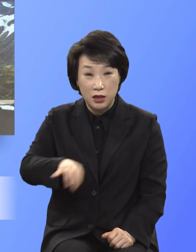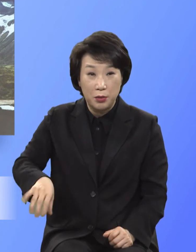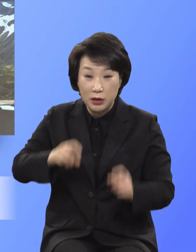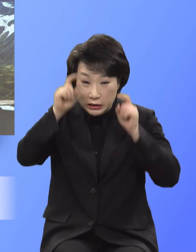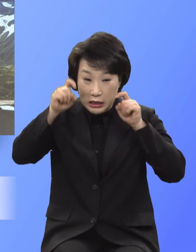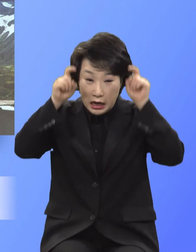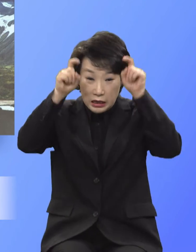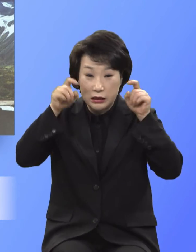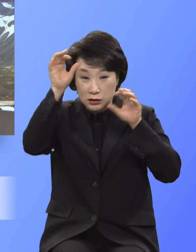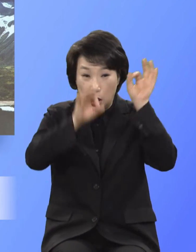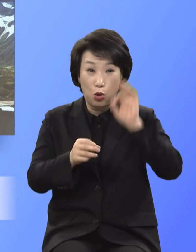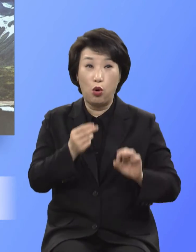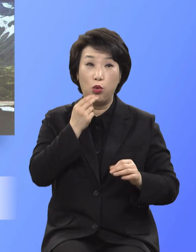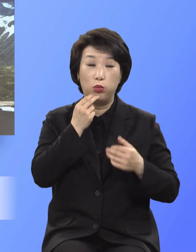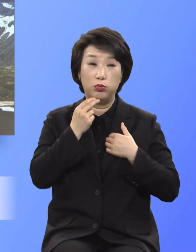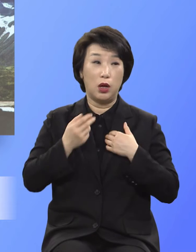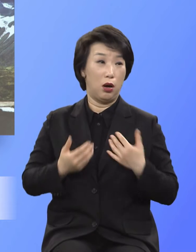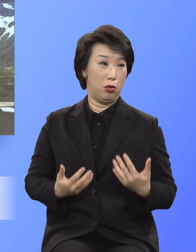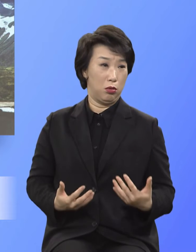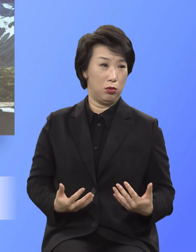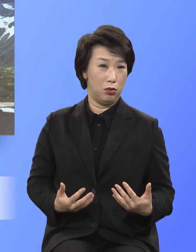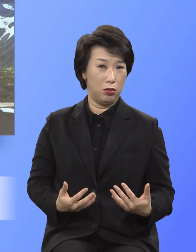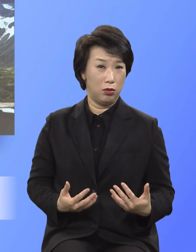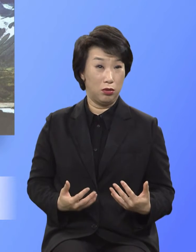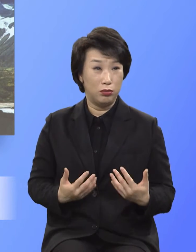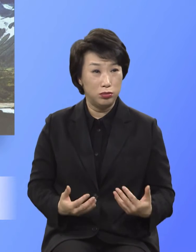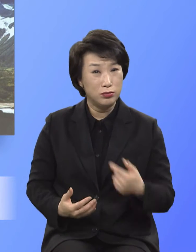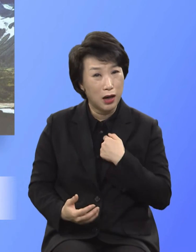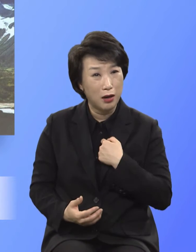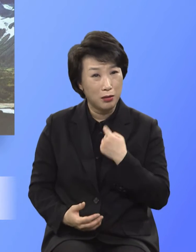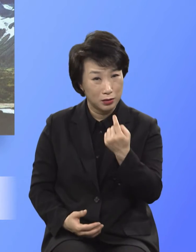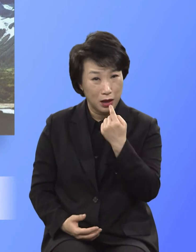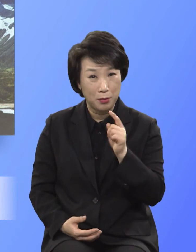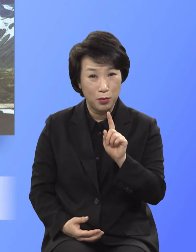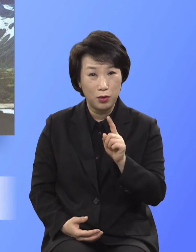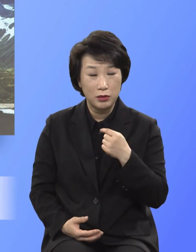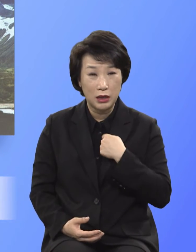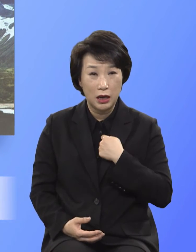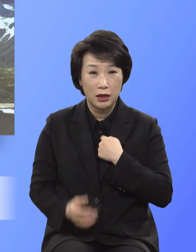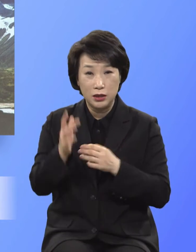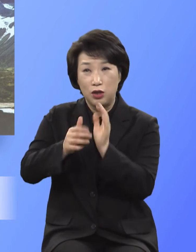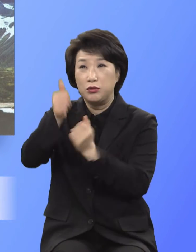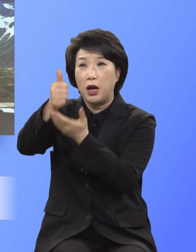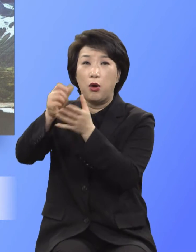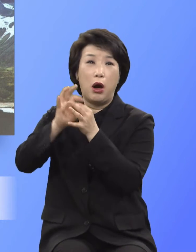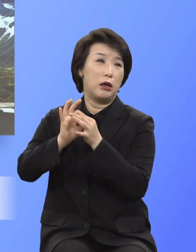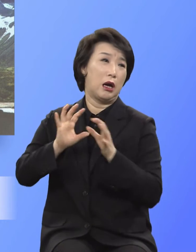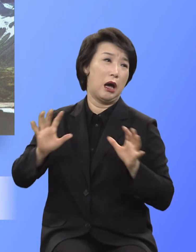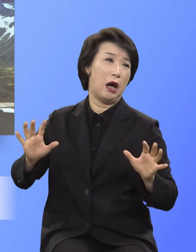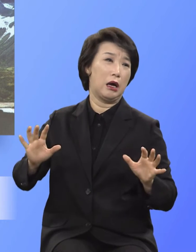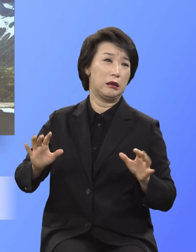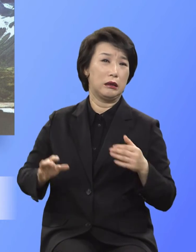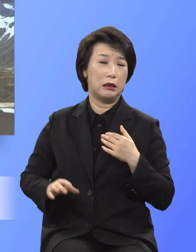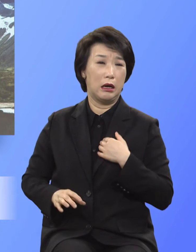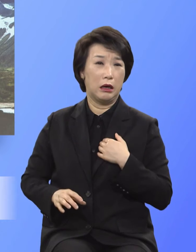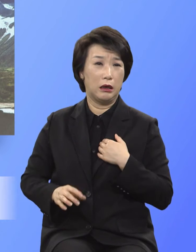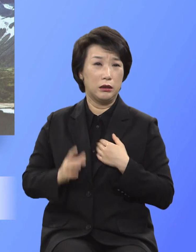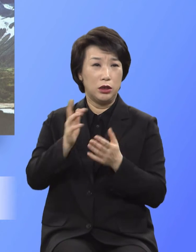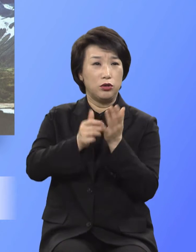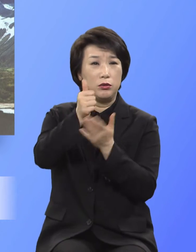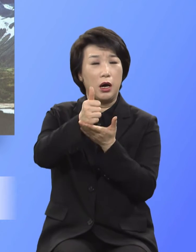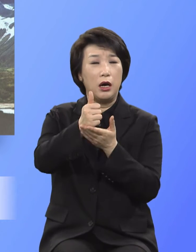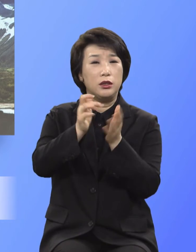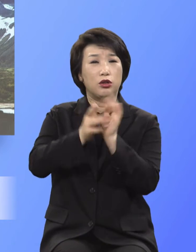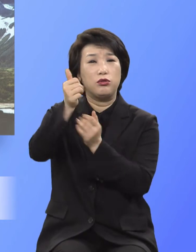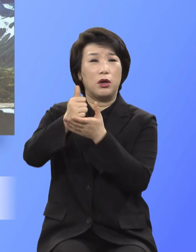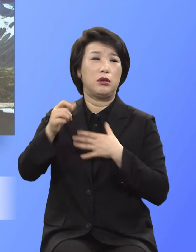잊어버린 양을 찾지 않는다. 그럼 당신은 예수께 속한 사람이요, 예수와